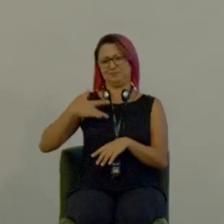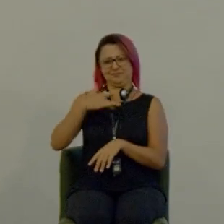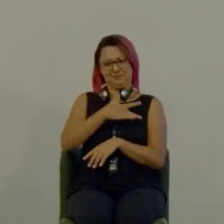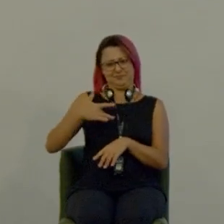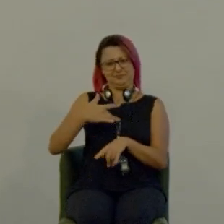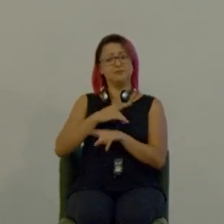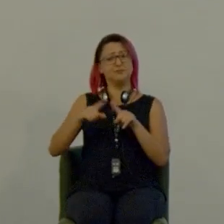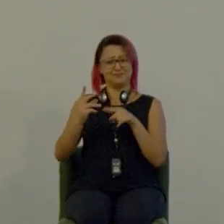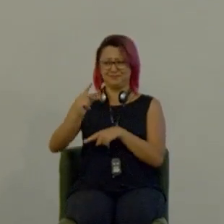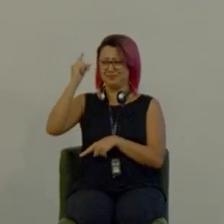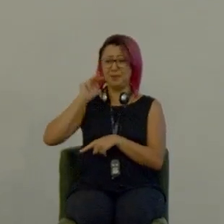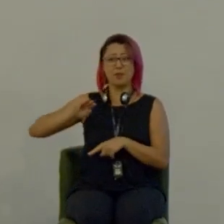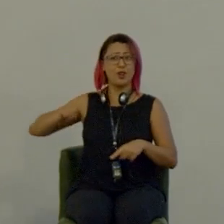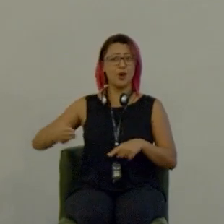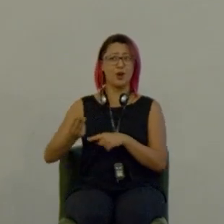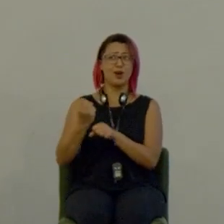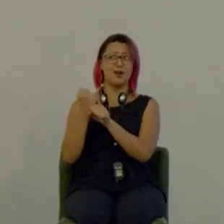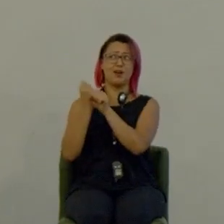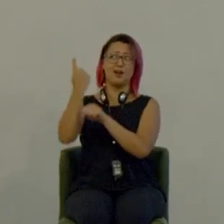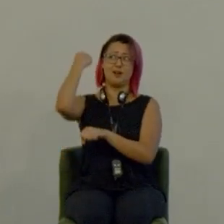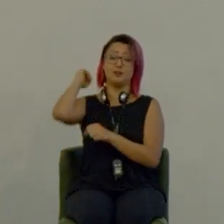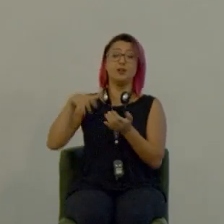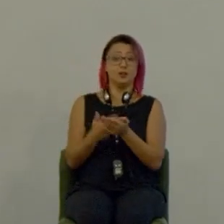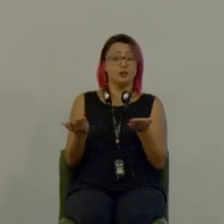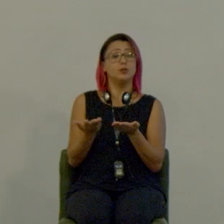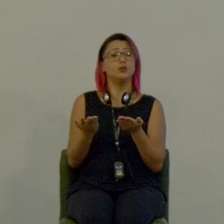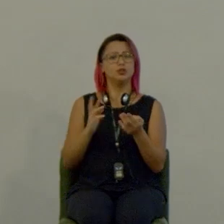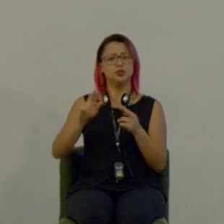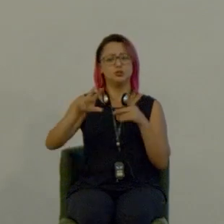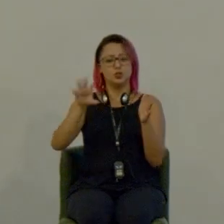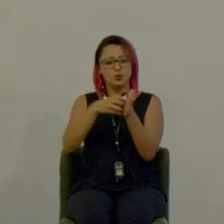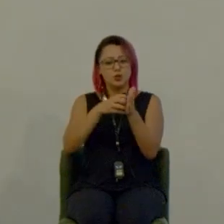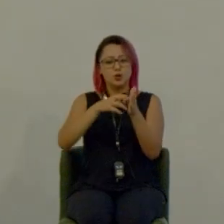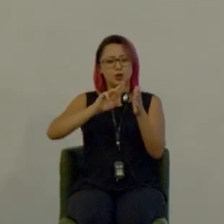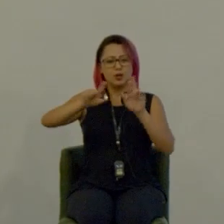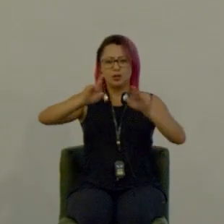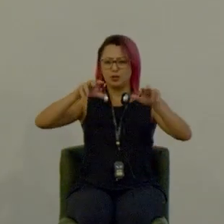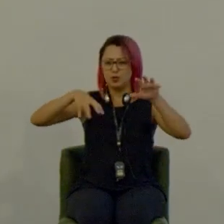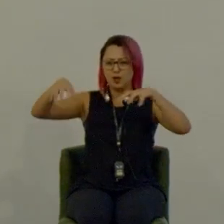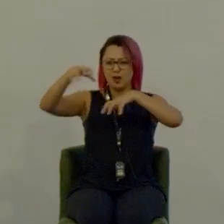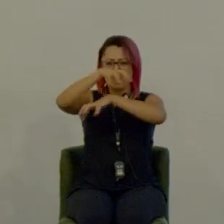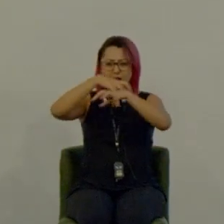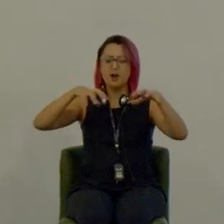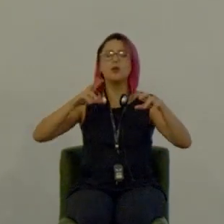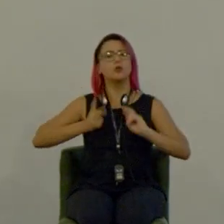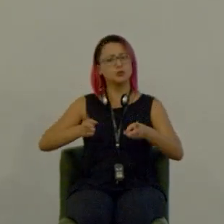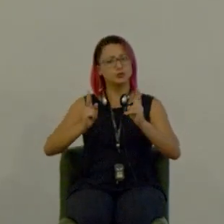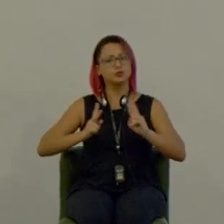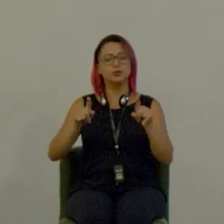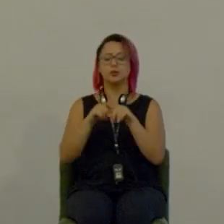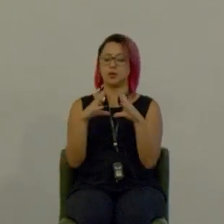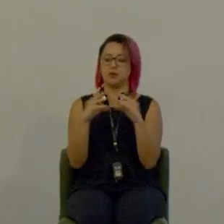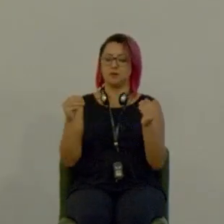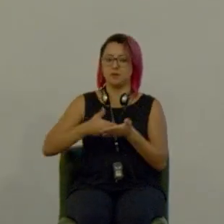ele é muito antigo, ele tem milhares de anos e até hoje ele prevalece em diferentes lugares da Amazônia. Outro exemplo, mamão,